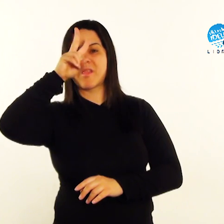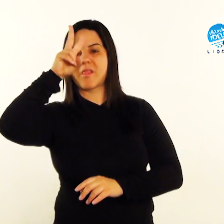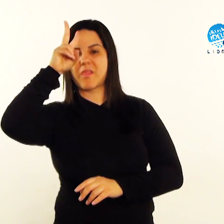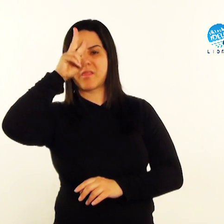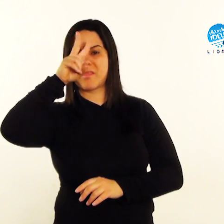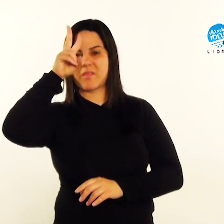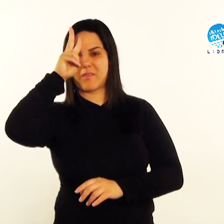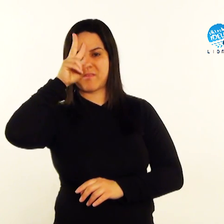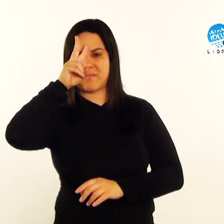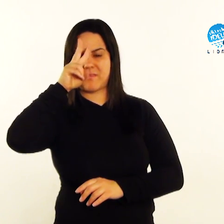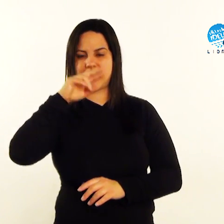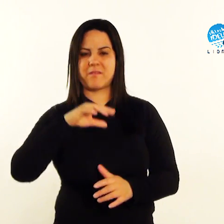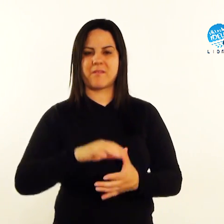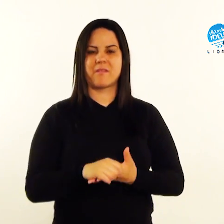Olha só.